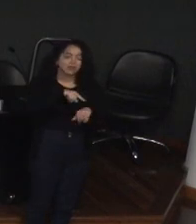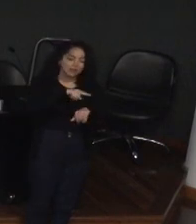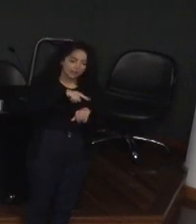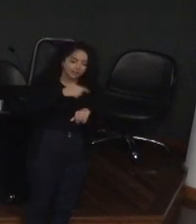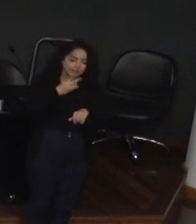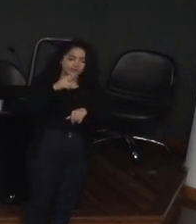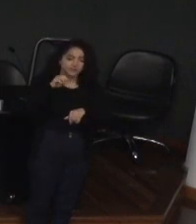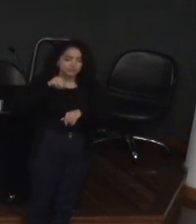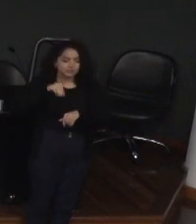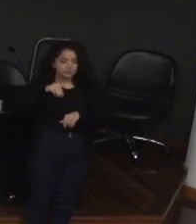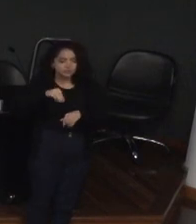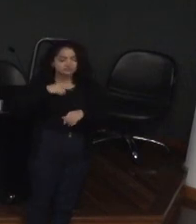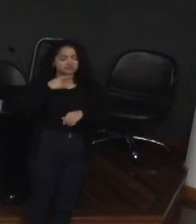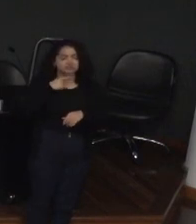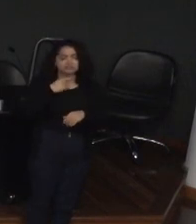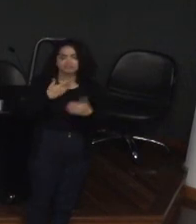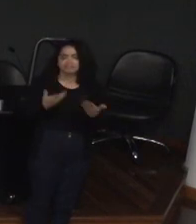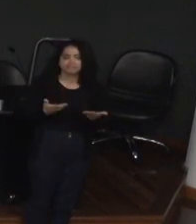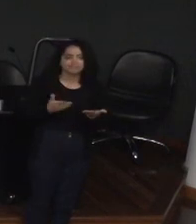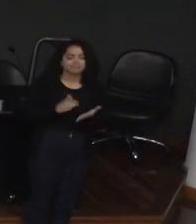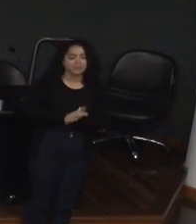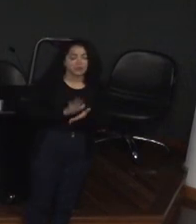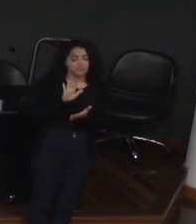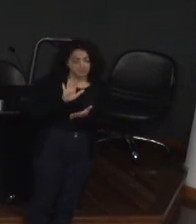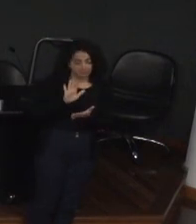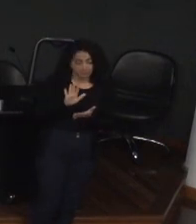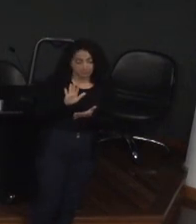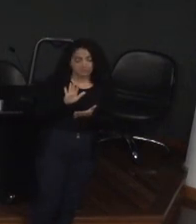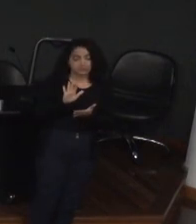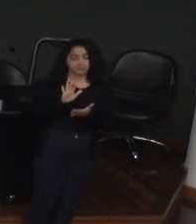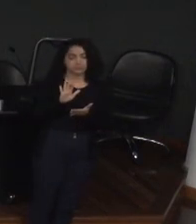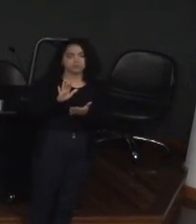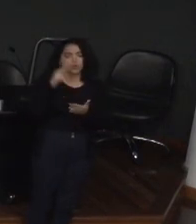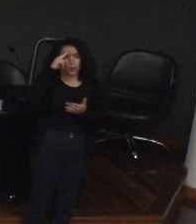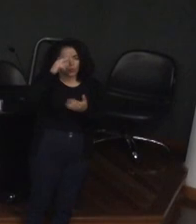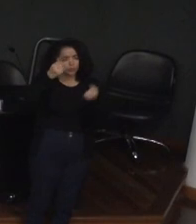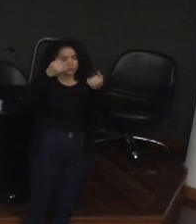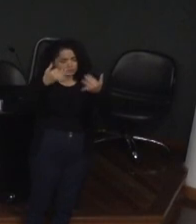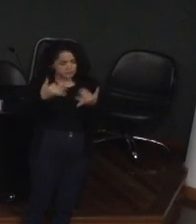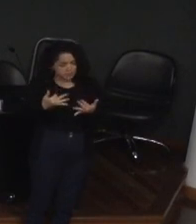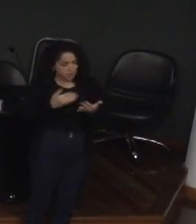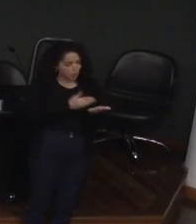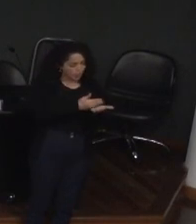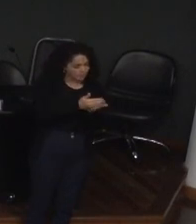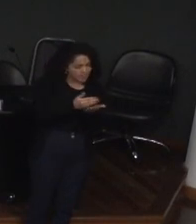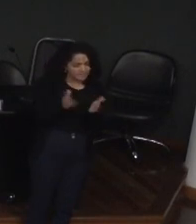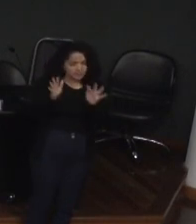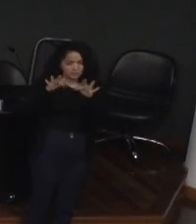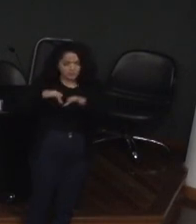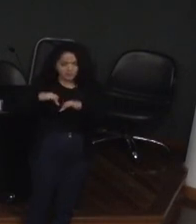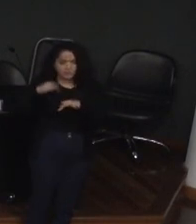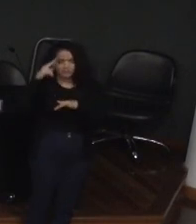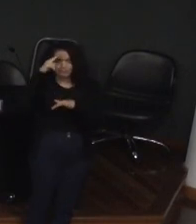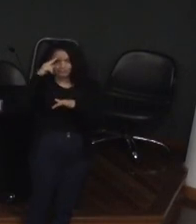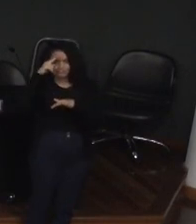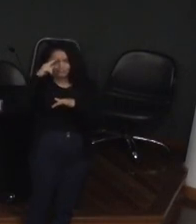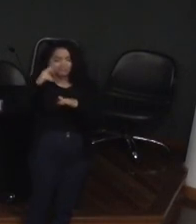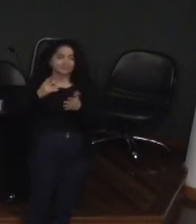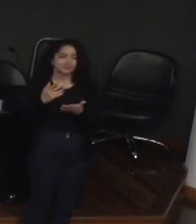fomentando. Eu falei, não consigo. Ele falou, não, faz o seguinte, conta uma história no começo e uma história no fim, se o meio for uma porcaria, ninguém vai